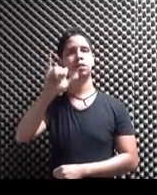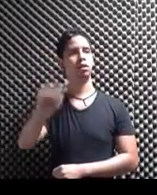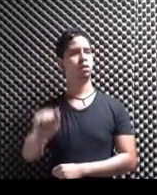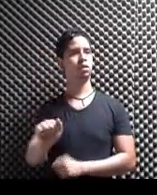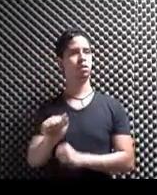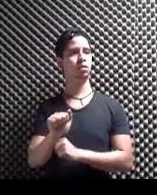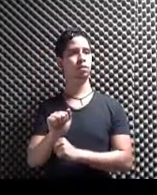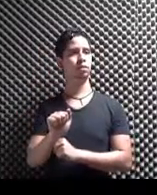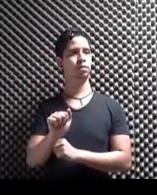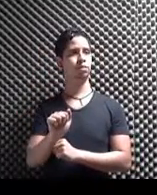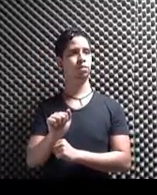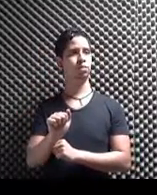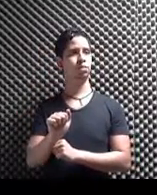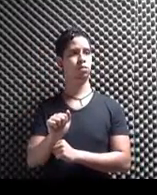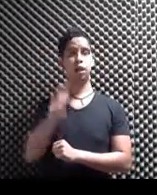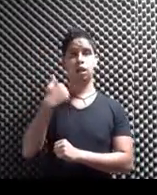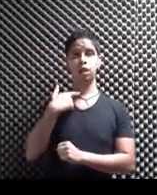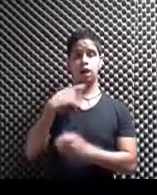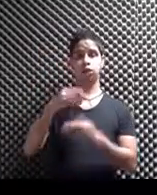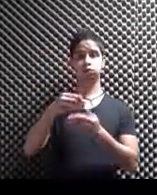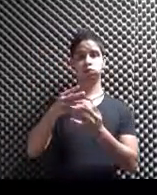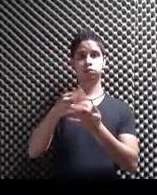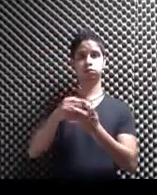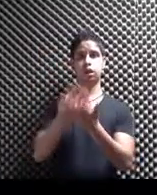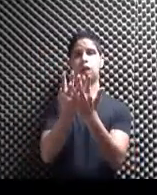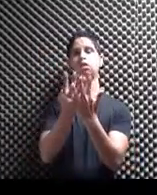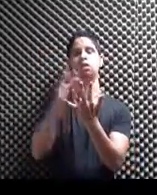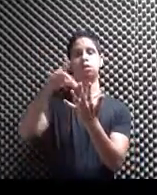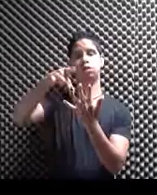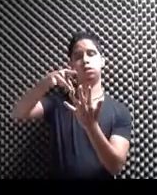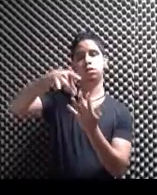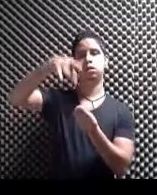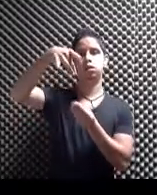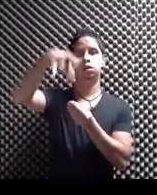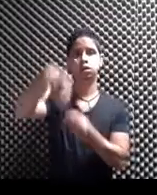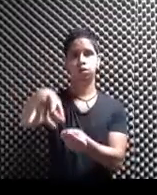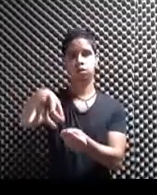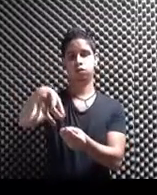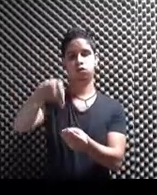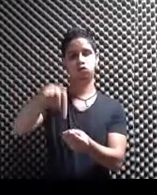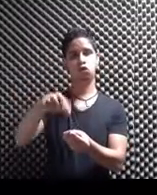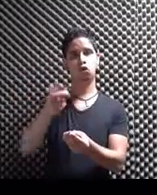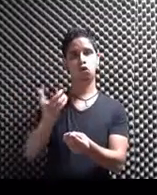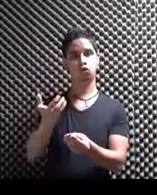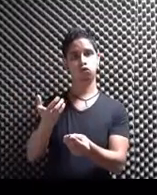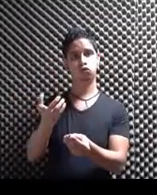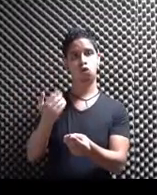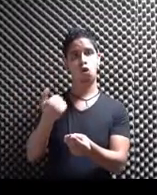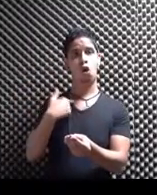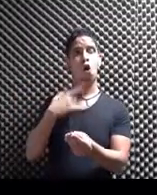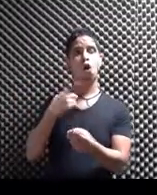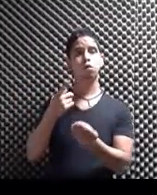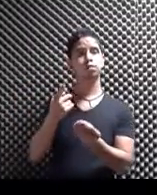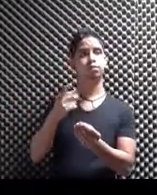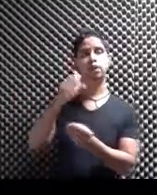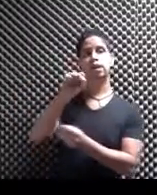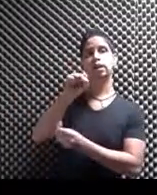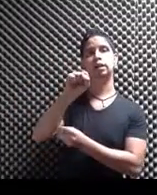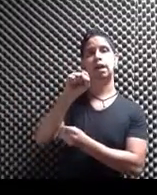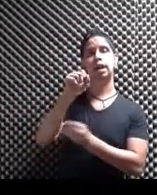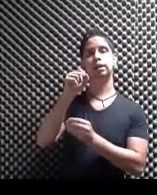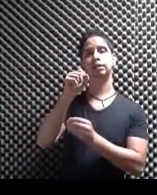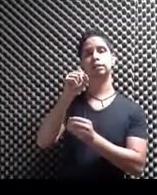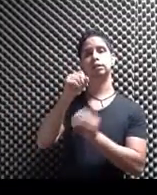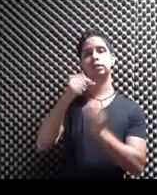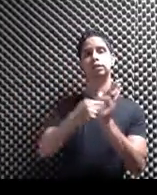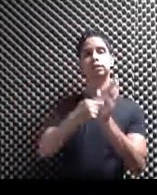son simbólicas no es literal el dibujo con lo que la gente puede interpretar Sí Entonces tú vas a decir ¡Ay, el alcalde! Eso es que